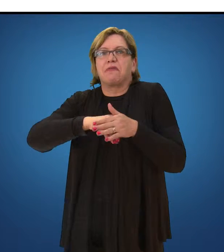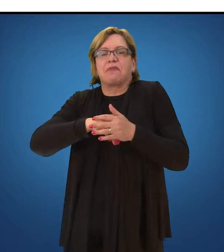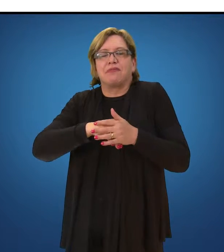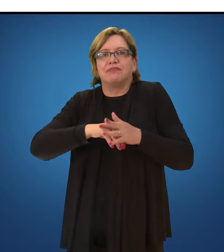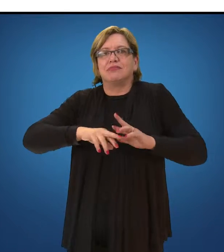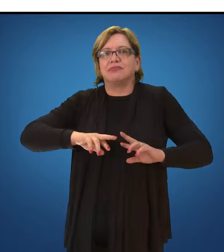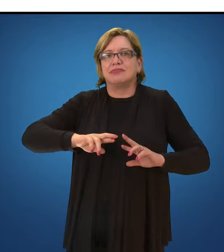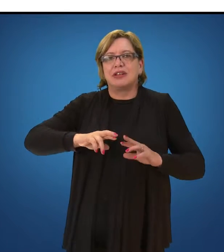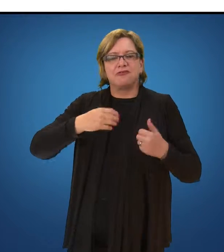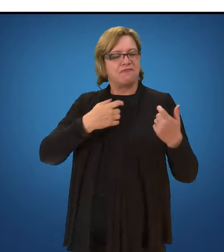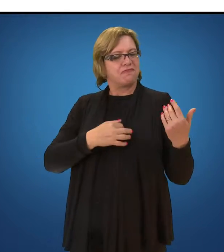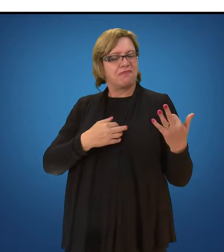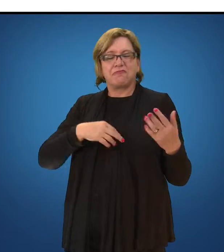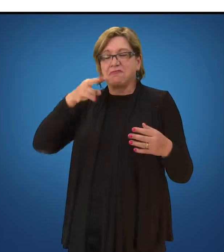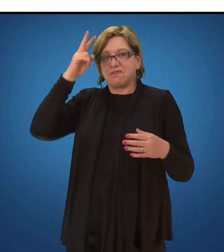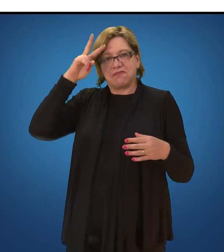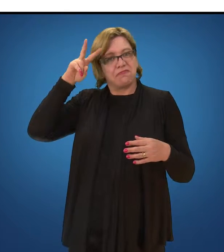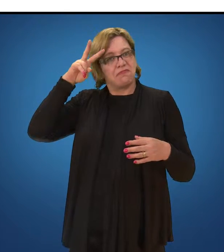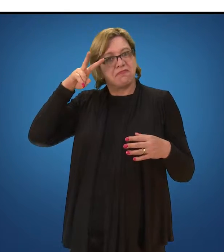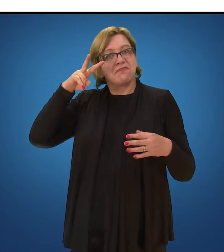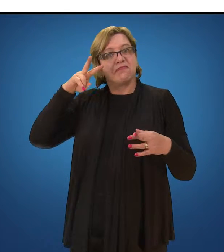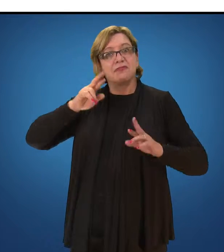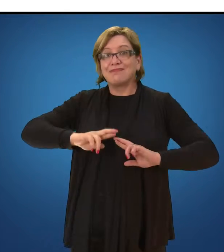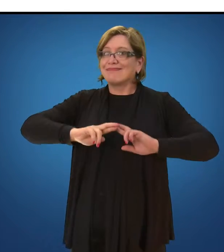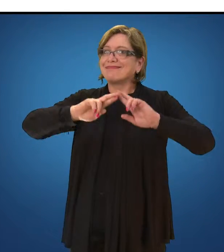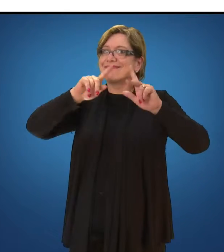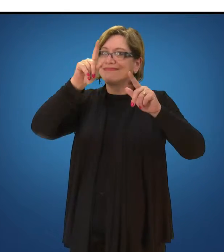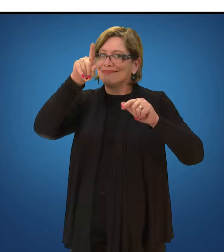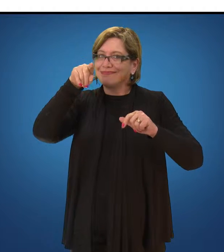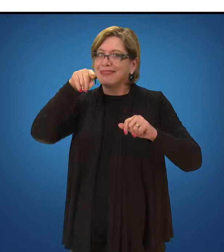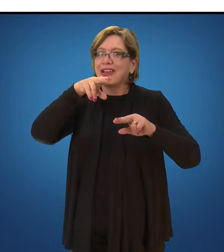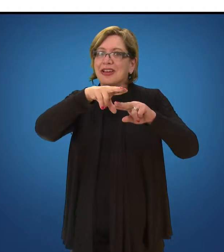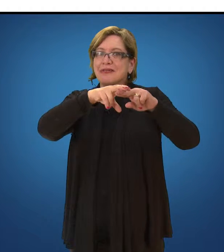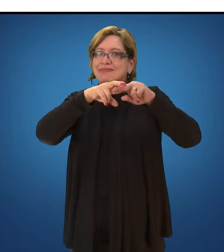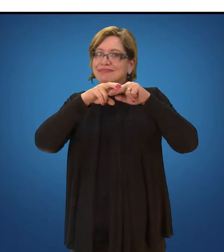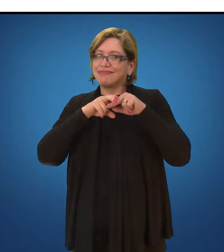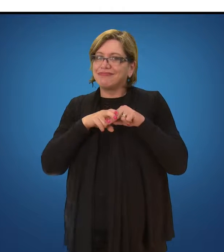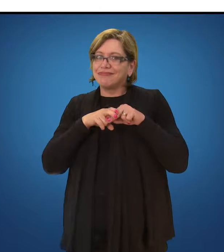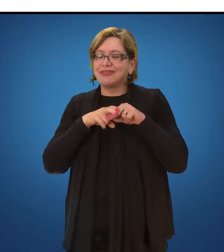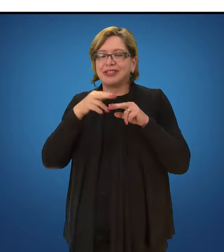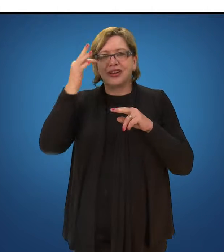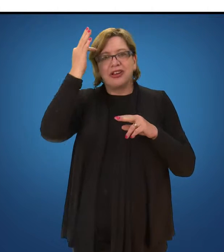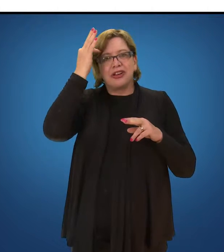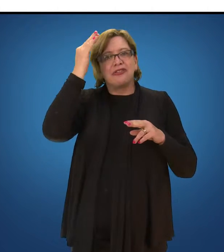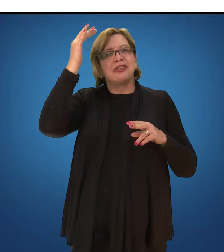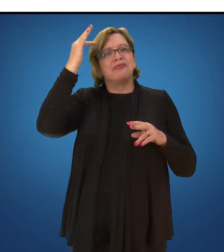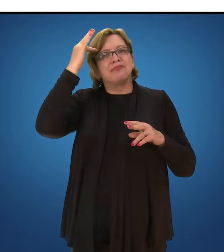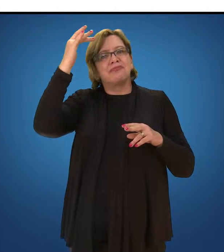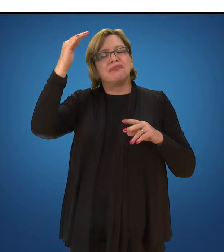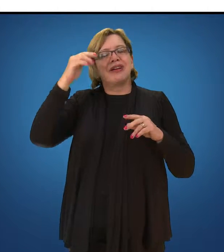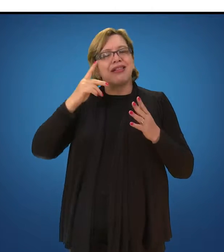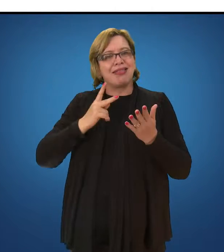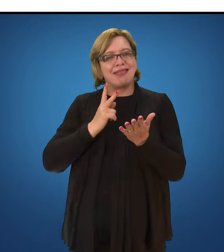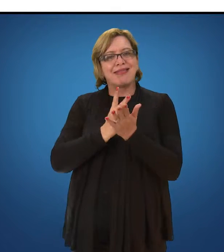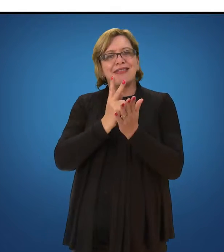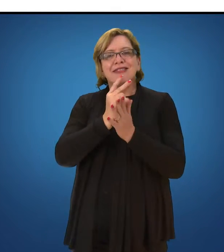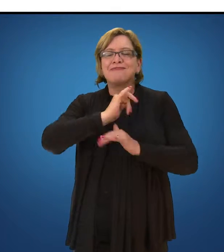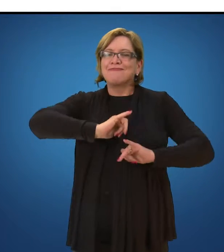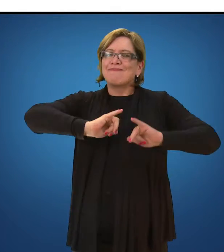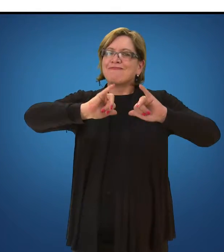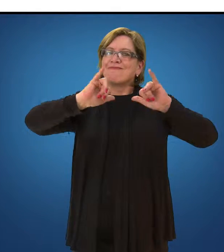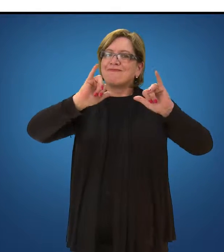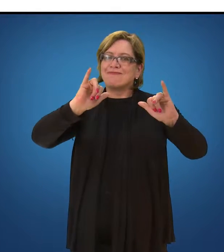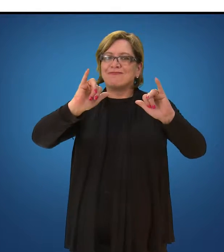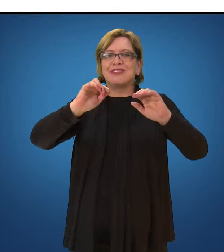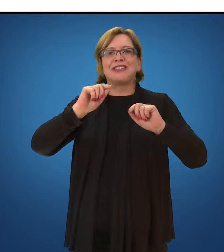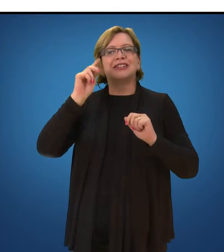futebol ou tocar um instrumento. Por isso, os filósofos reconhecem que, quando a gente fala de memória, a